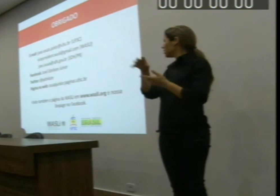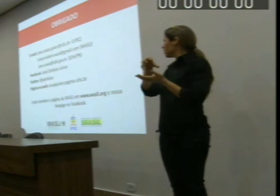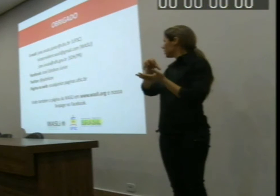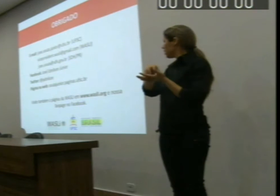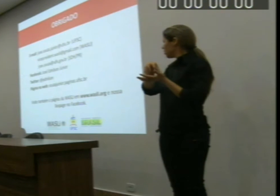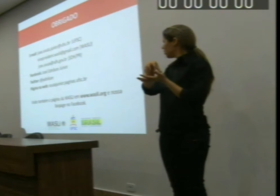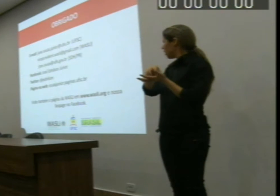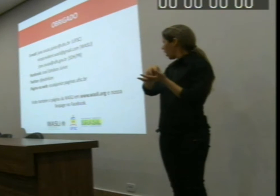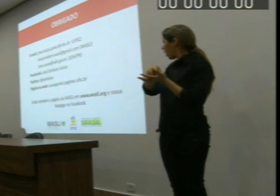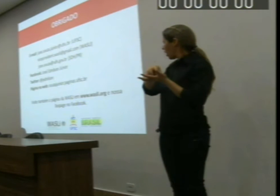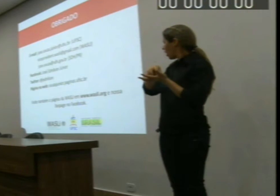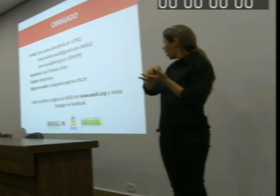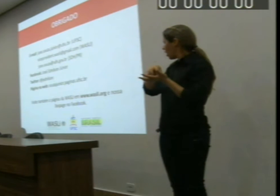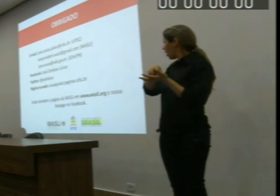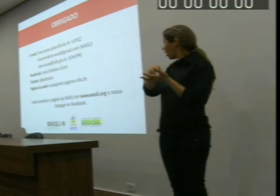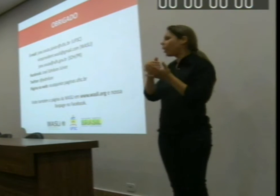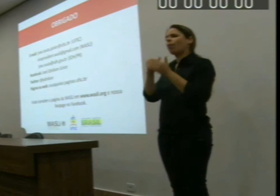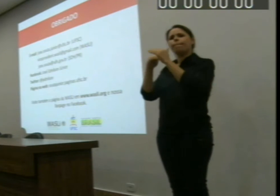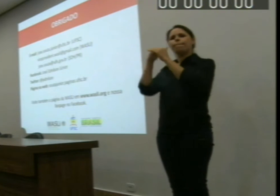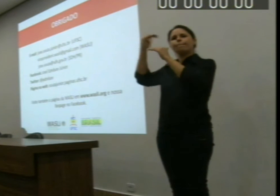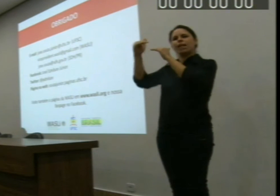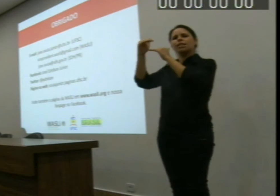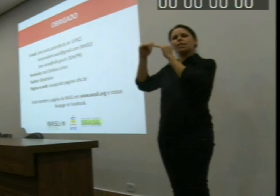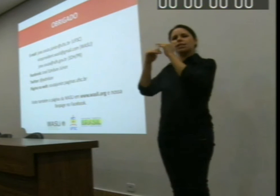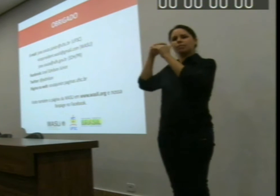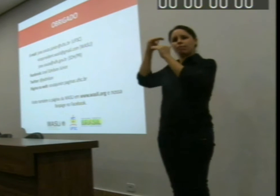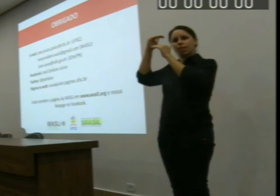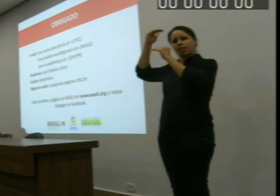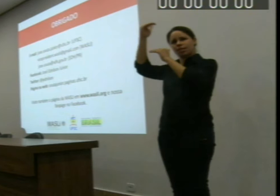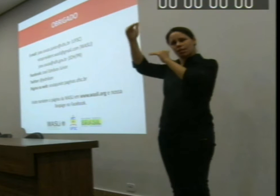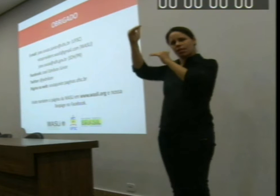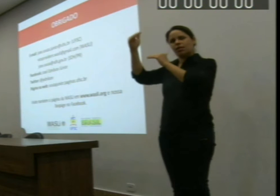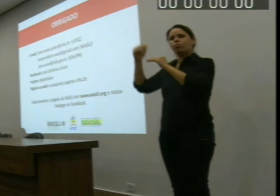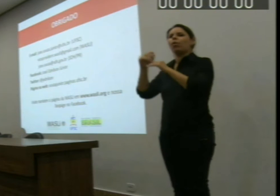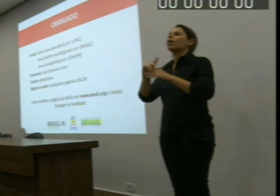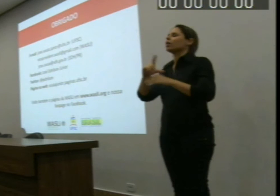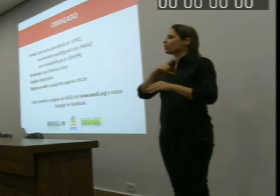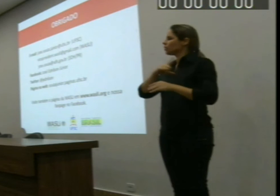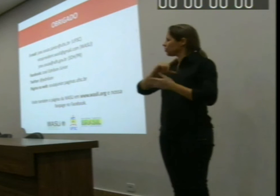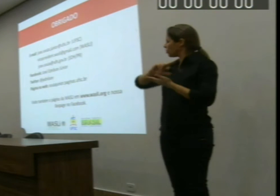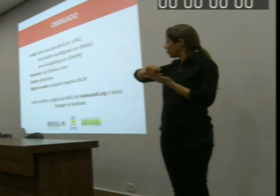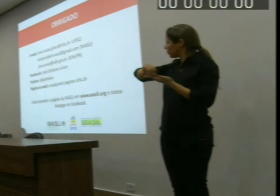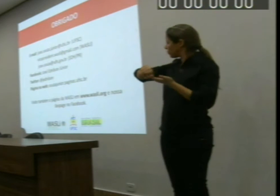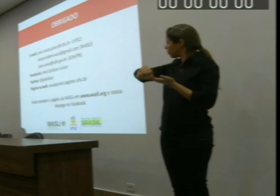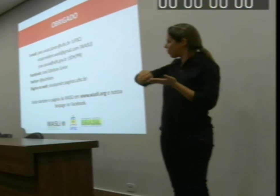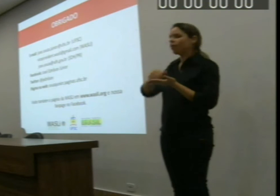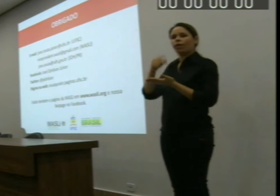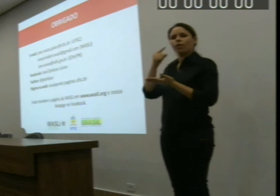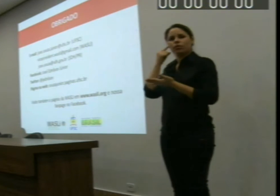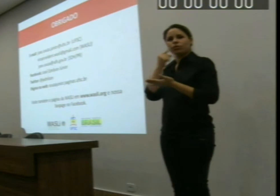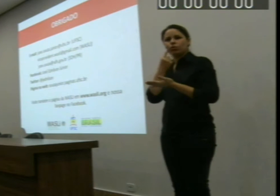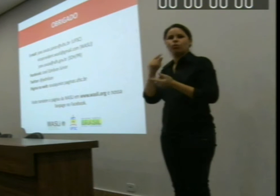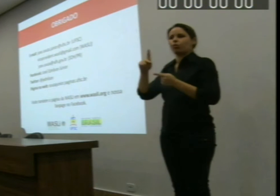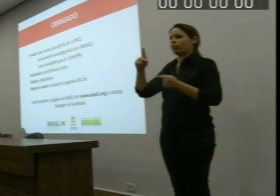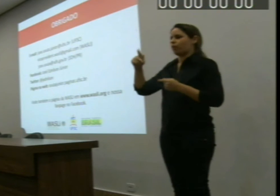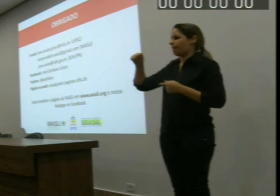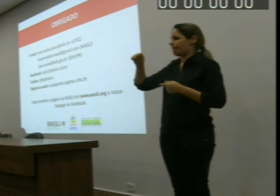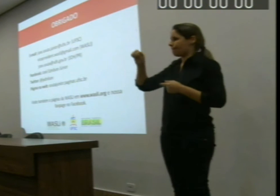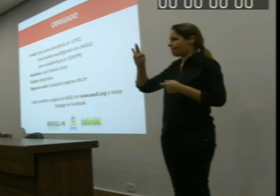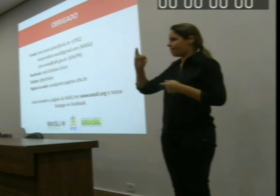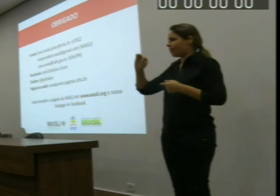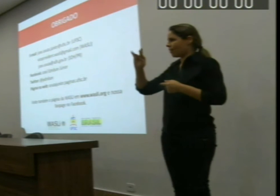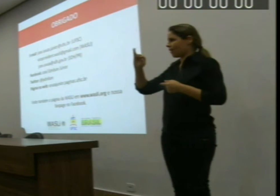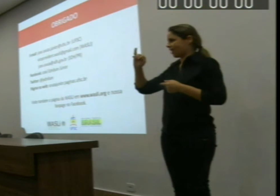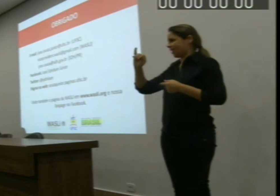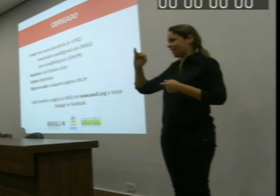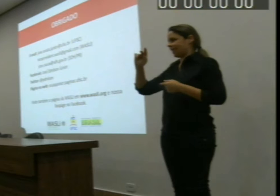não aquela outra que ficava lá para cima do Dom Bosco que o Patrick estudou lá então era eraa assim o Patrick e o Éder né também assim eram alunos assim